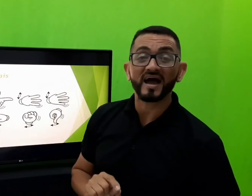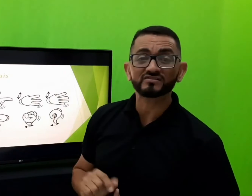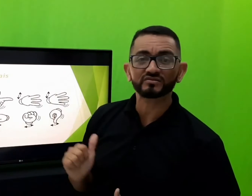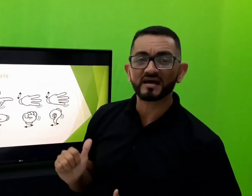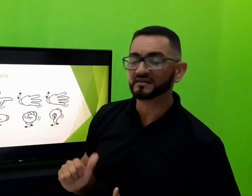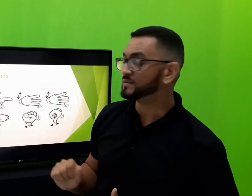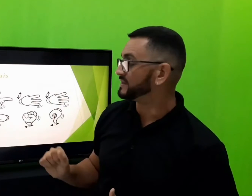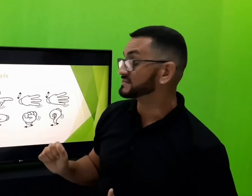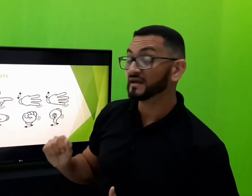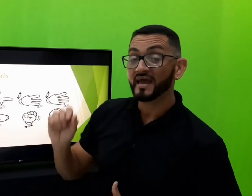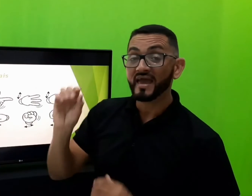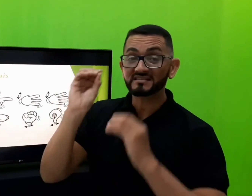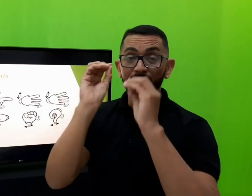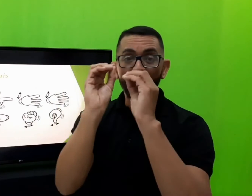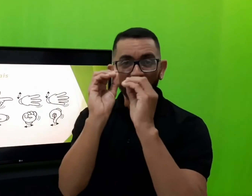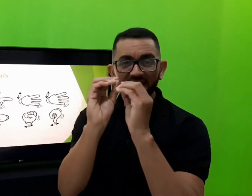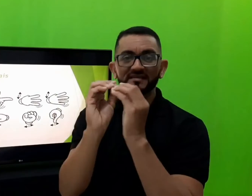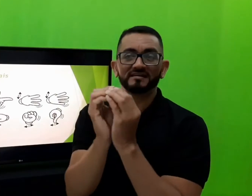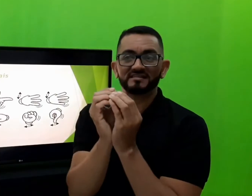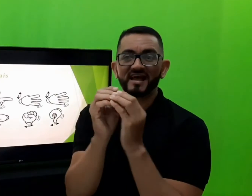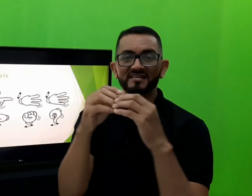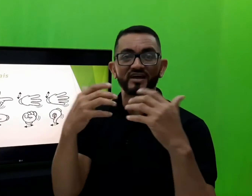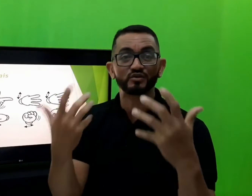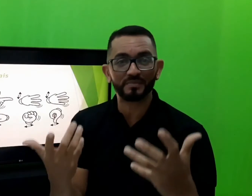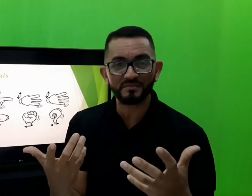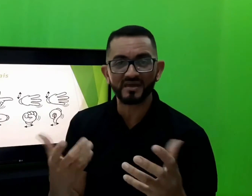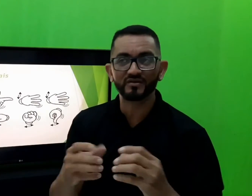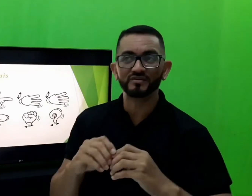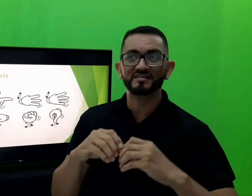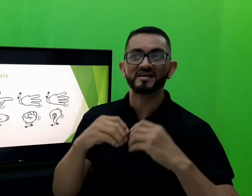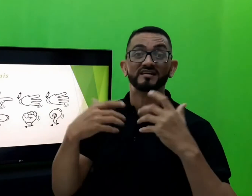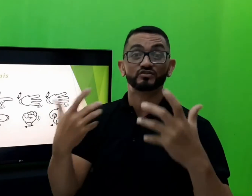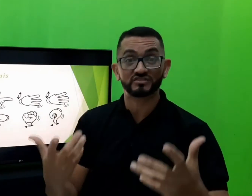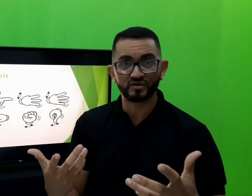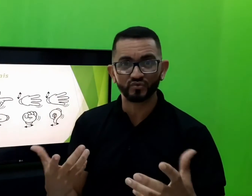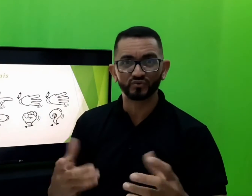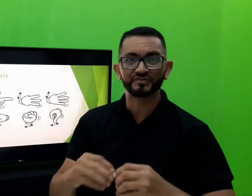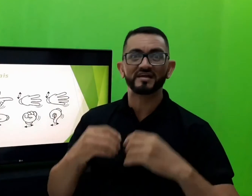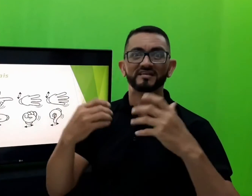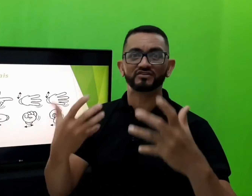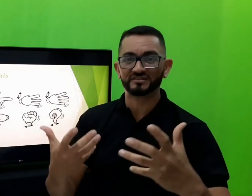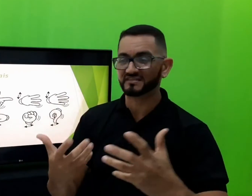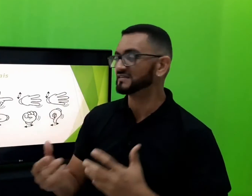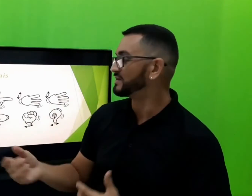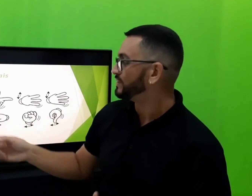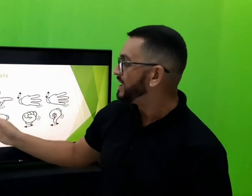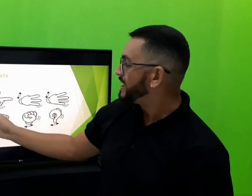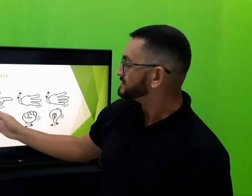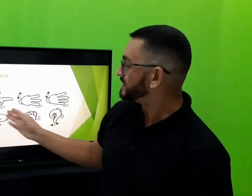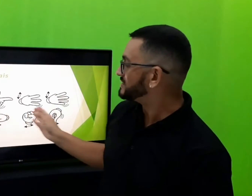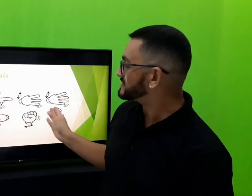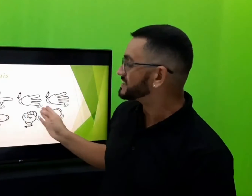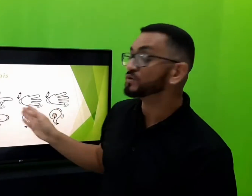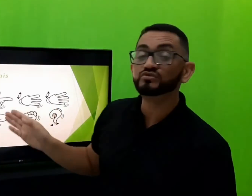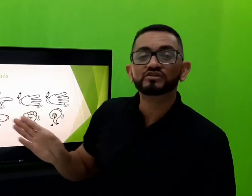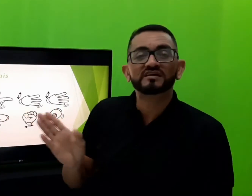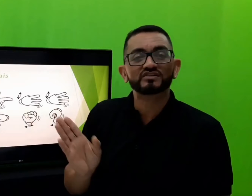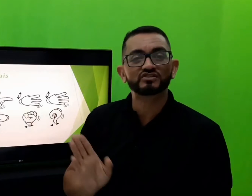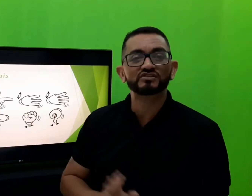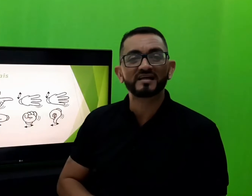caso da Libras, essa bolinha que dá a ideia de primeiro, que dá a ideia de segundo, dá a ideia de terceiro, é essa sacudida que a gente